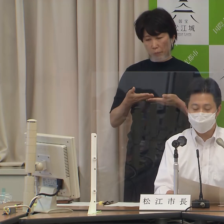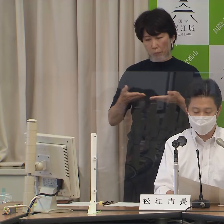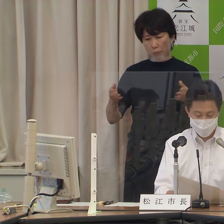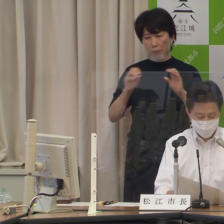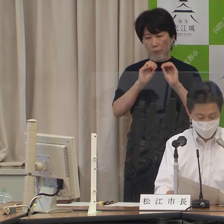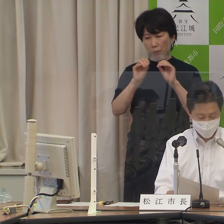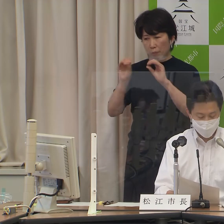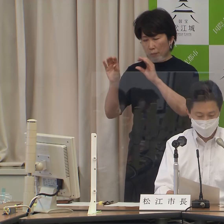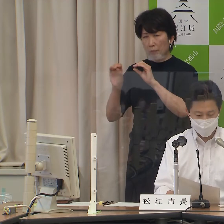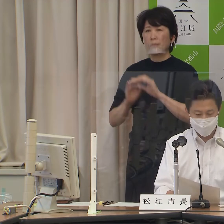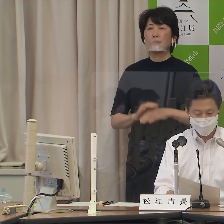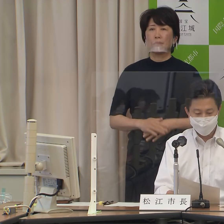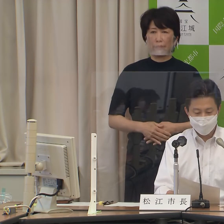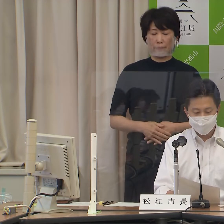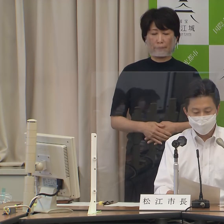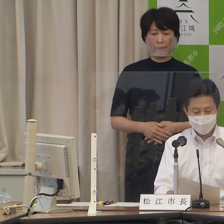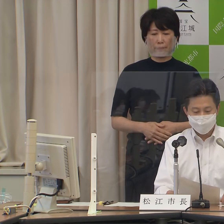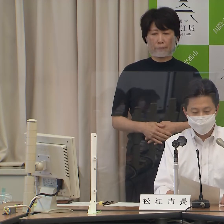知してまいります。